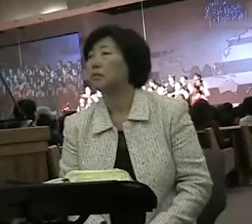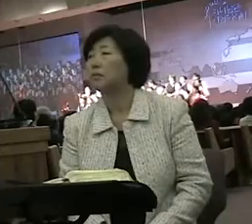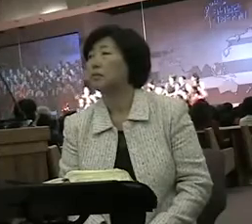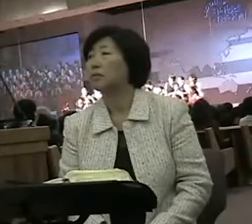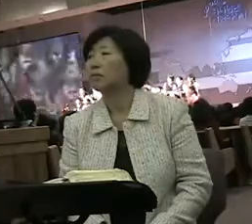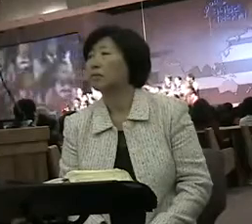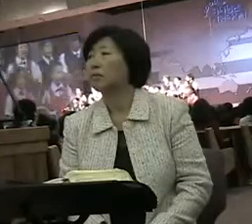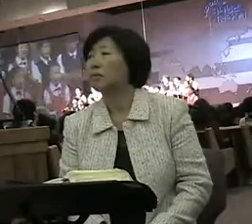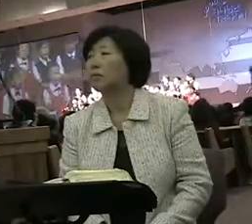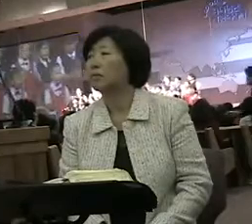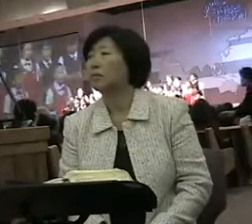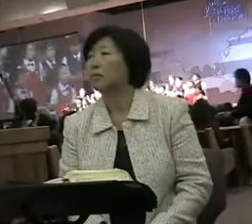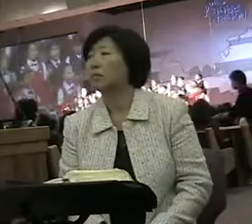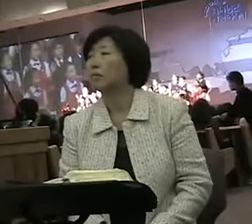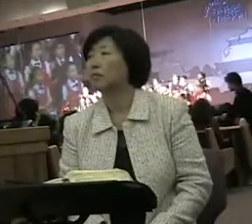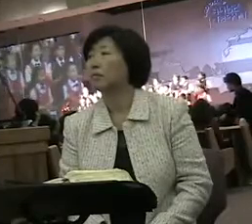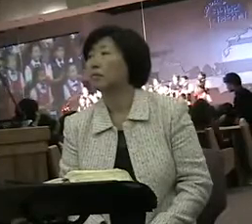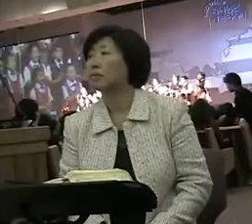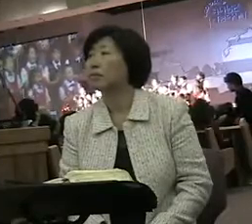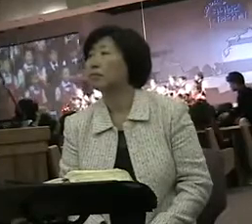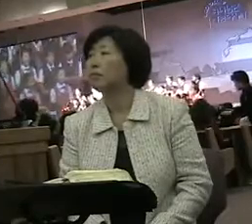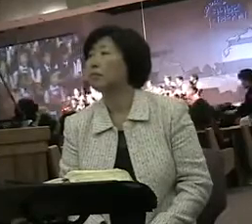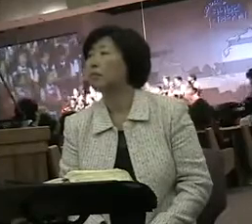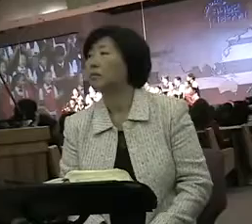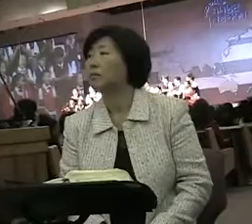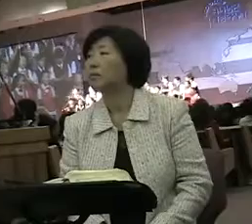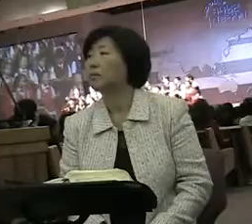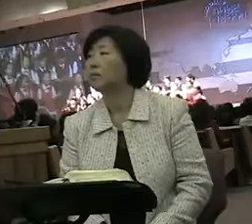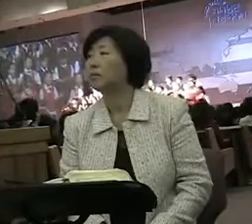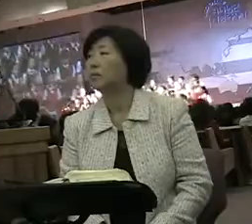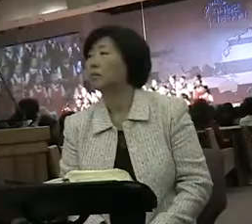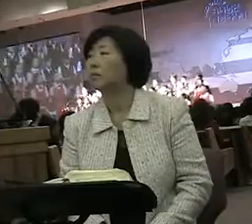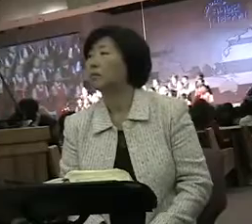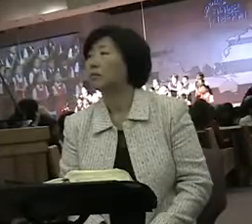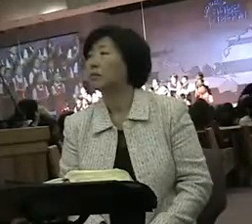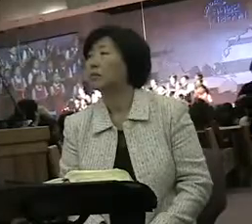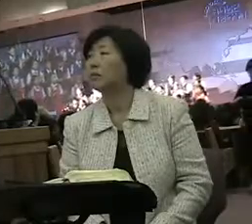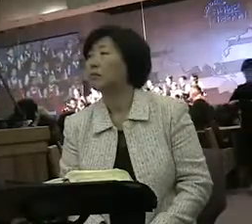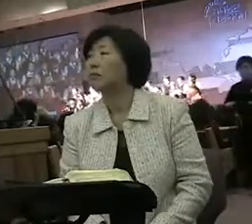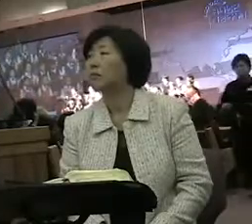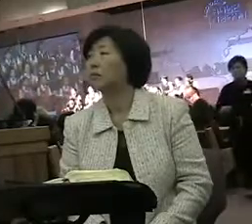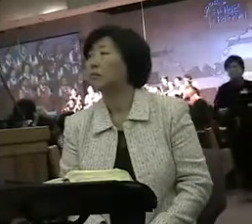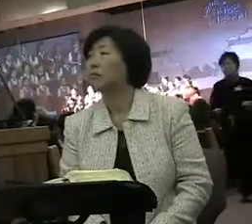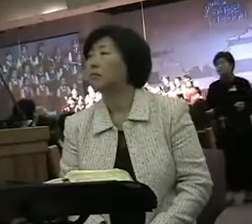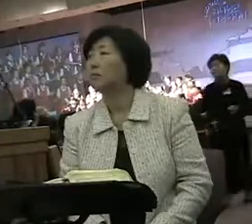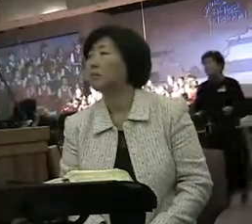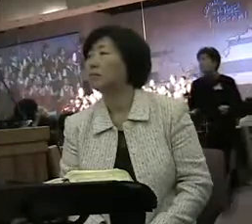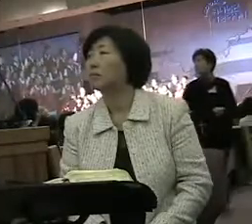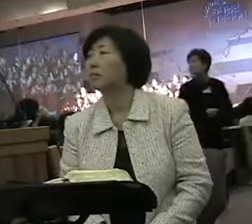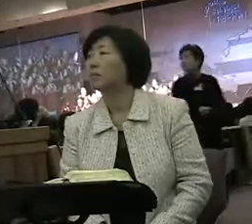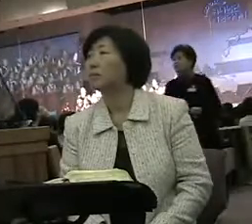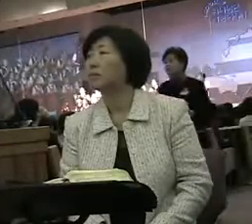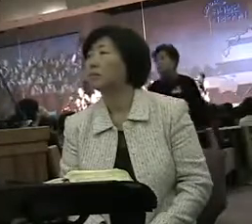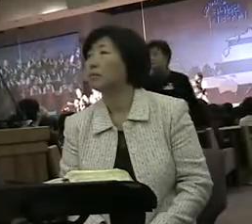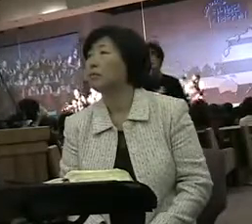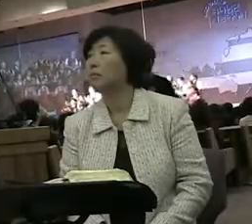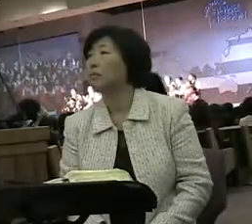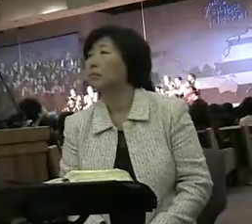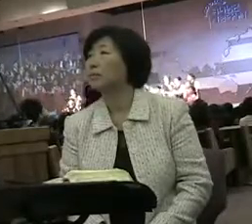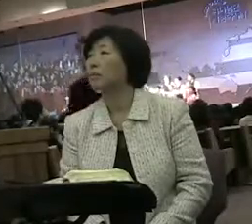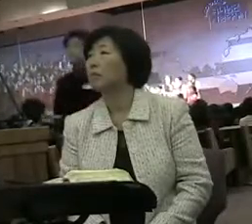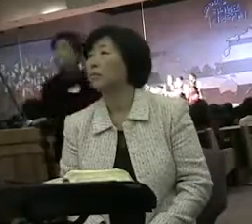Praise him in Bethlehem. Praise him in Bethlehem. Praise him in Bethlehem. Praise him